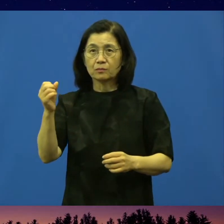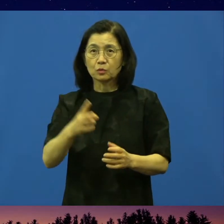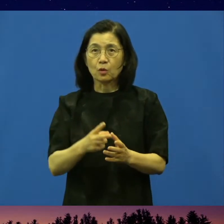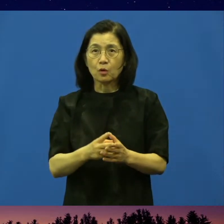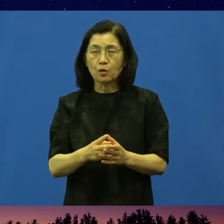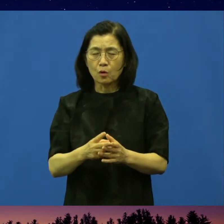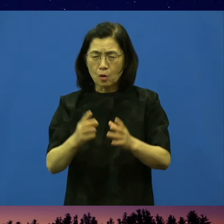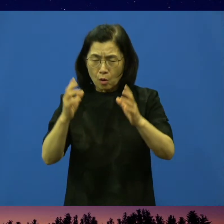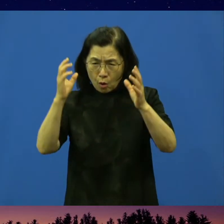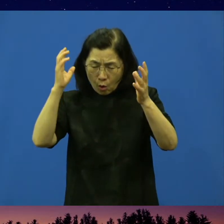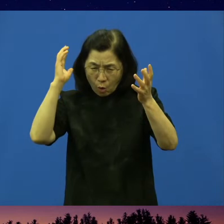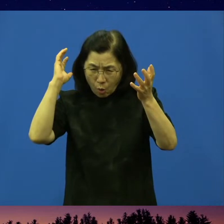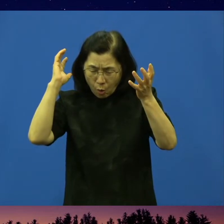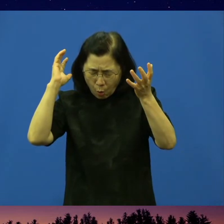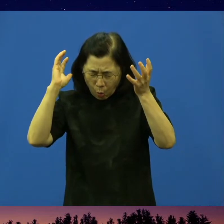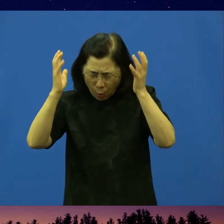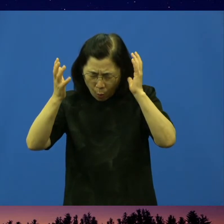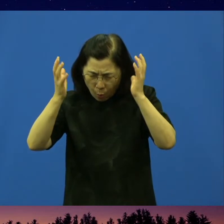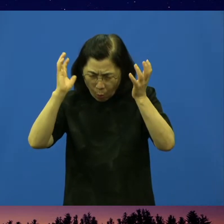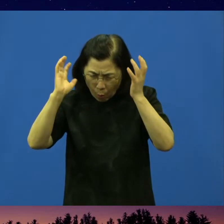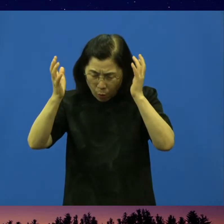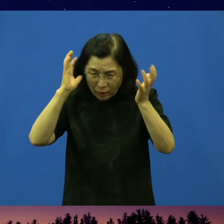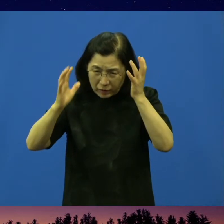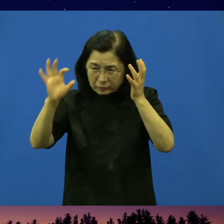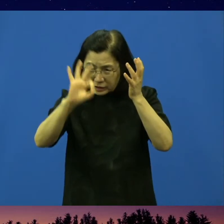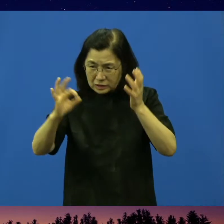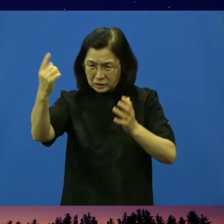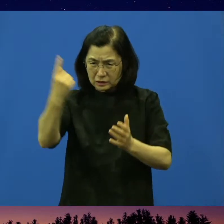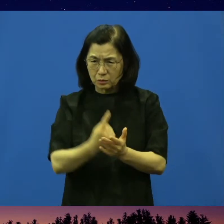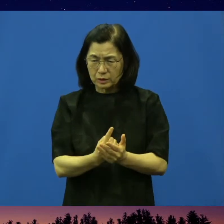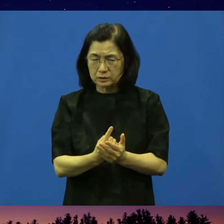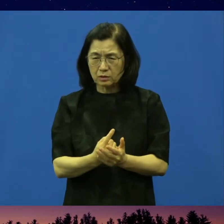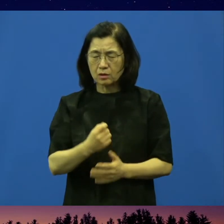어떤 시련기에 뭐가 답답해.